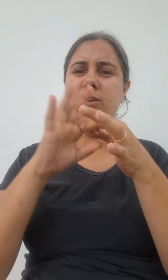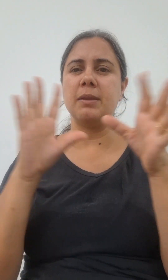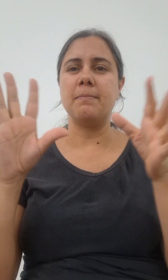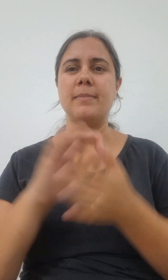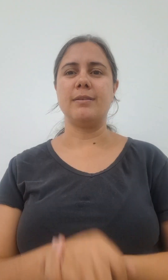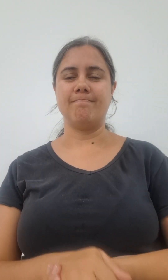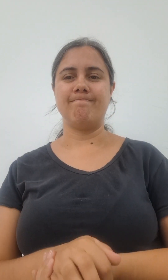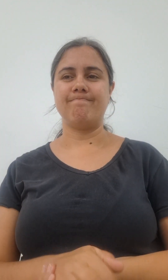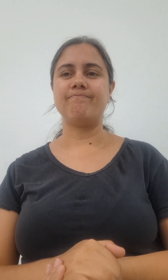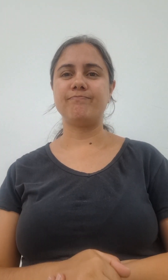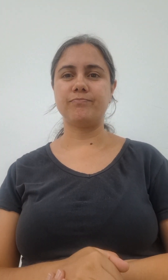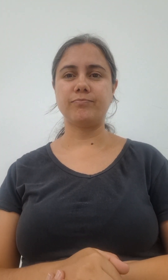mas havia oração